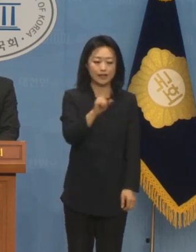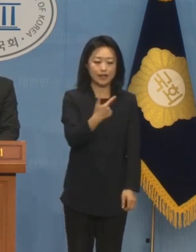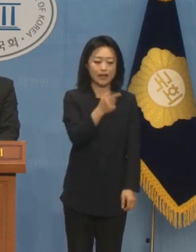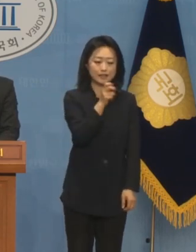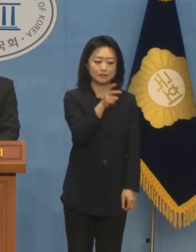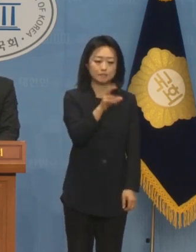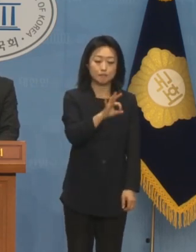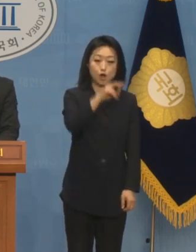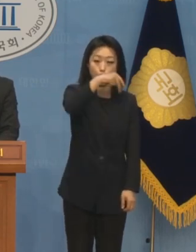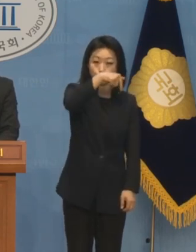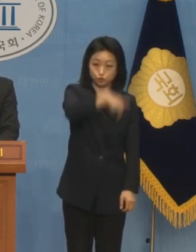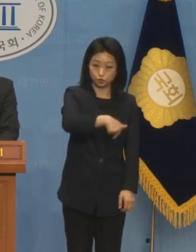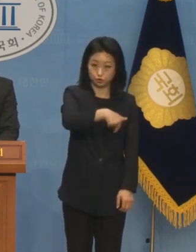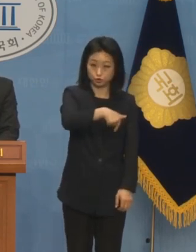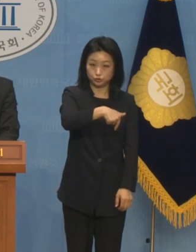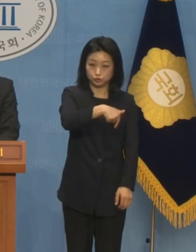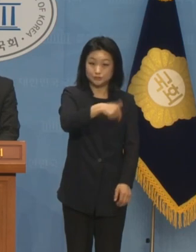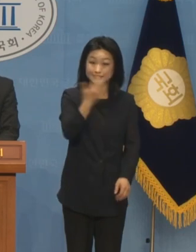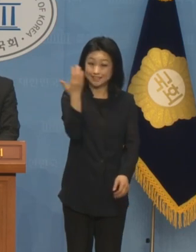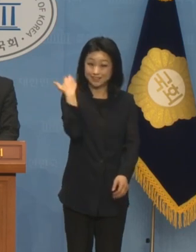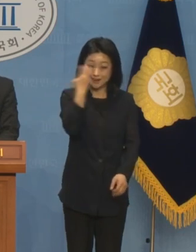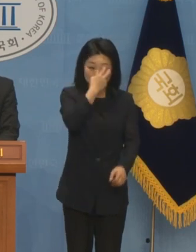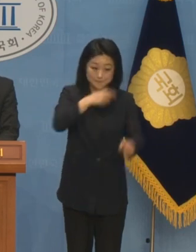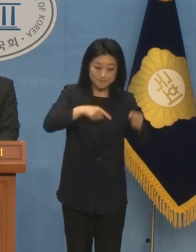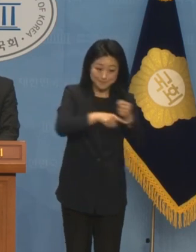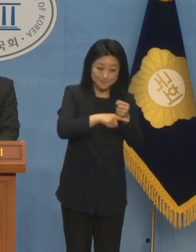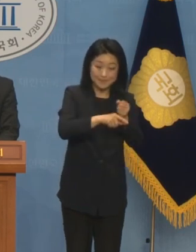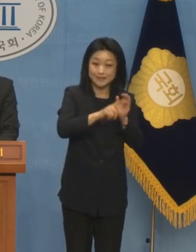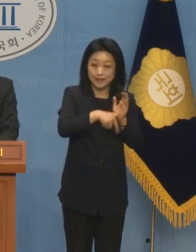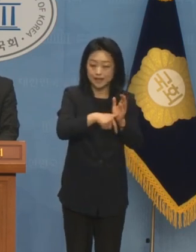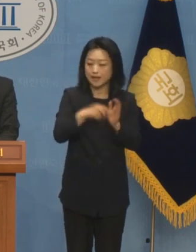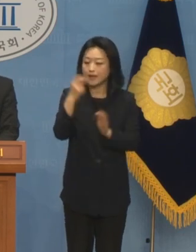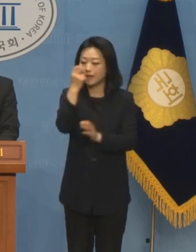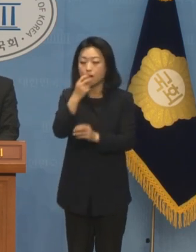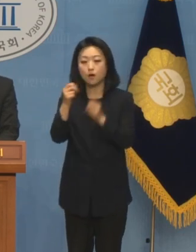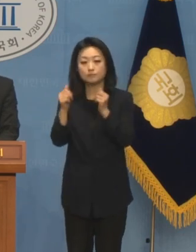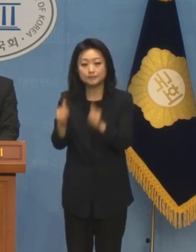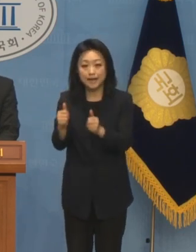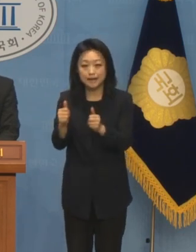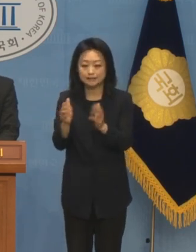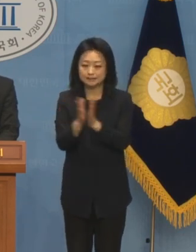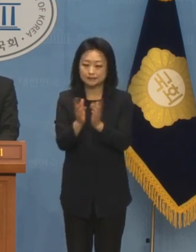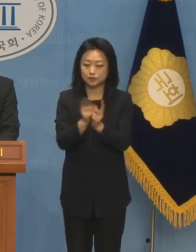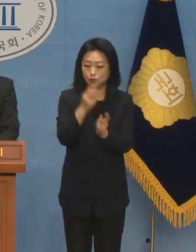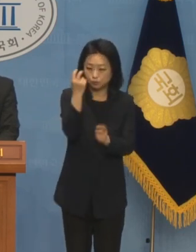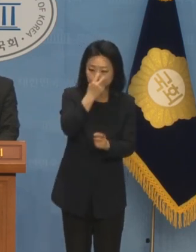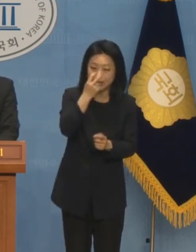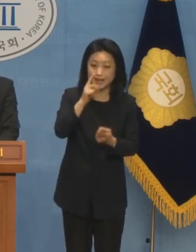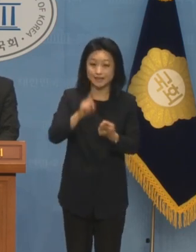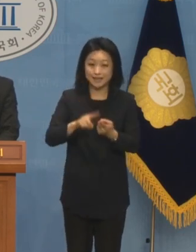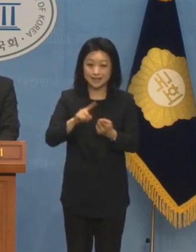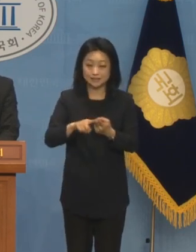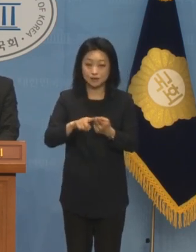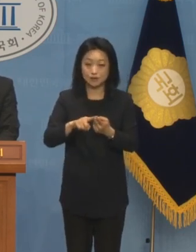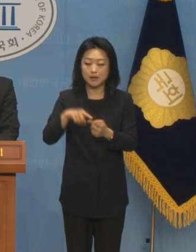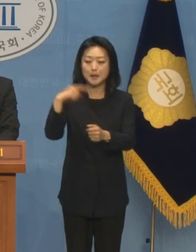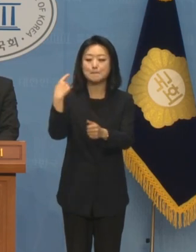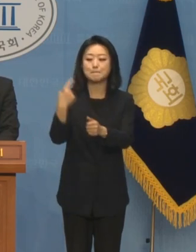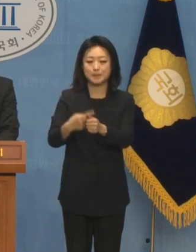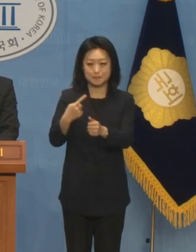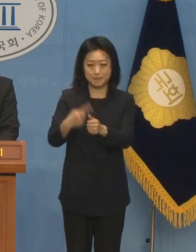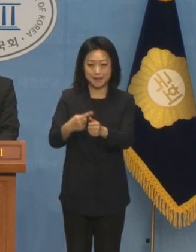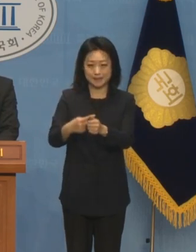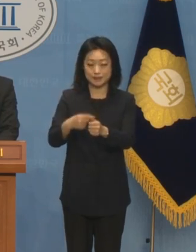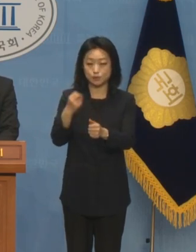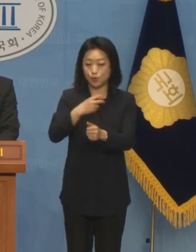사건에 대한 합동감찰을 통해 검사 직접 수사에 대한 불신과 비판을 야기하는 부적절한